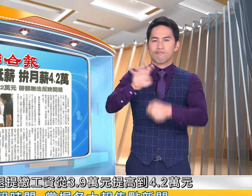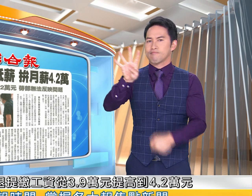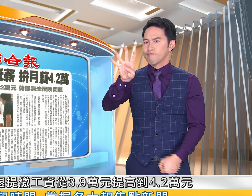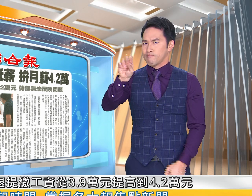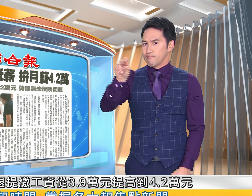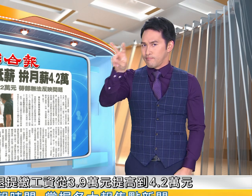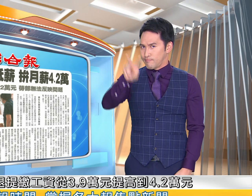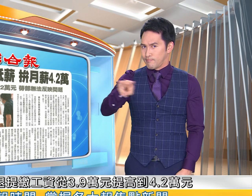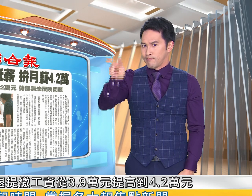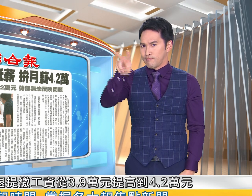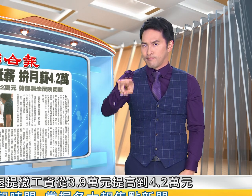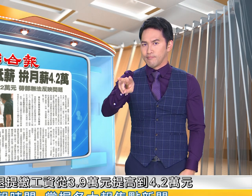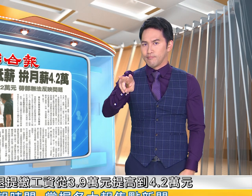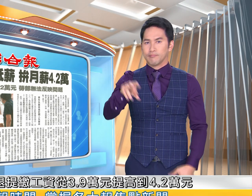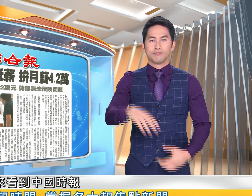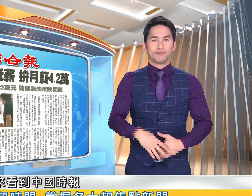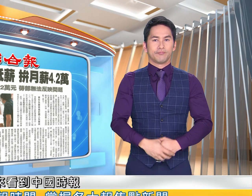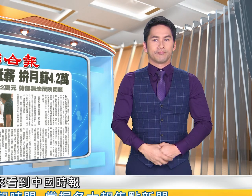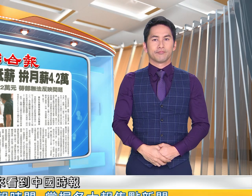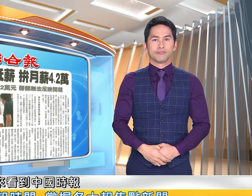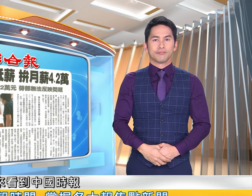再来看到的是《中国时报》，